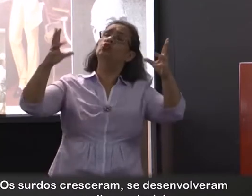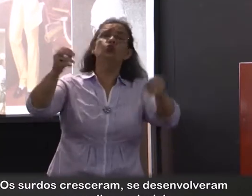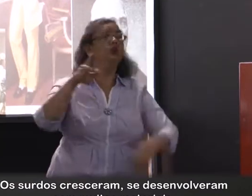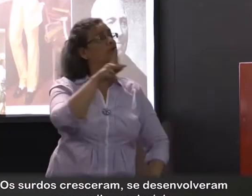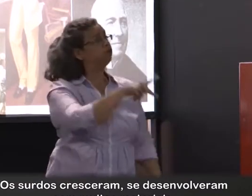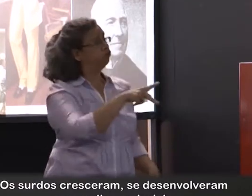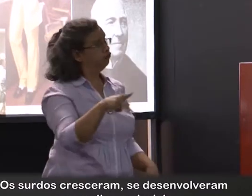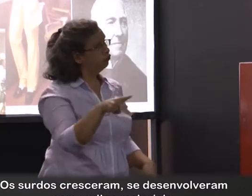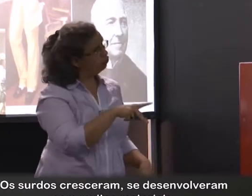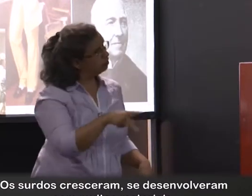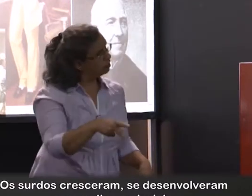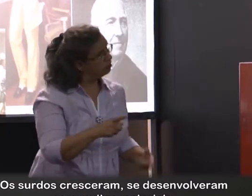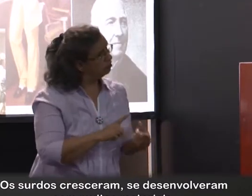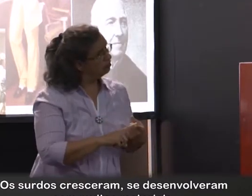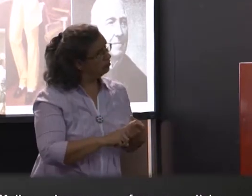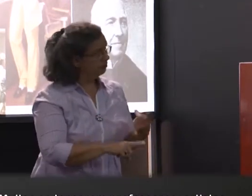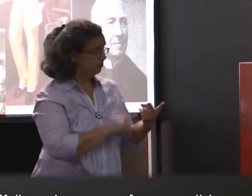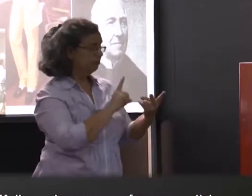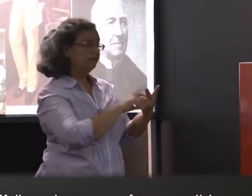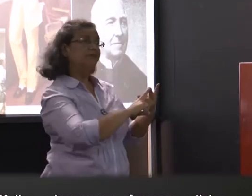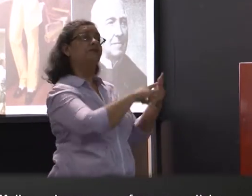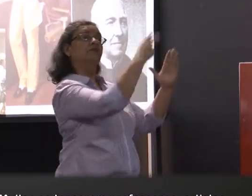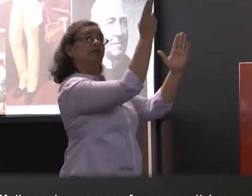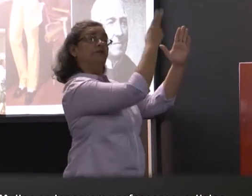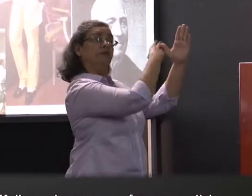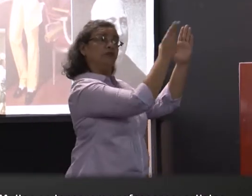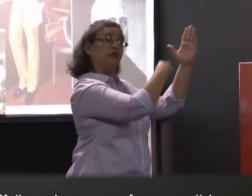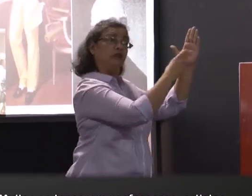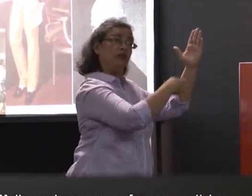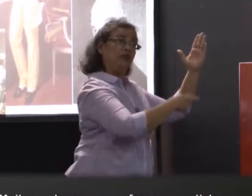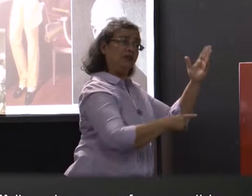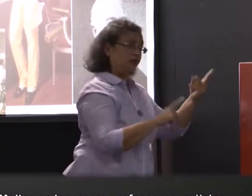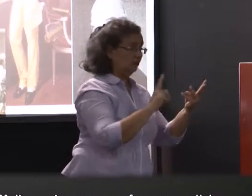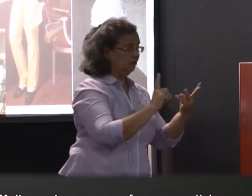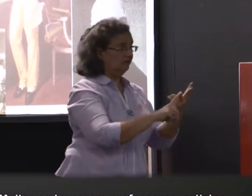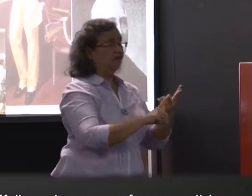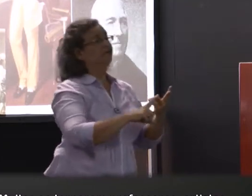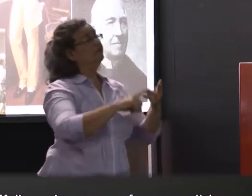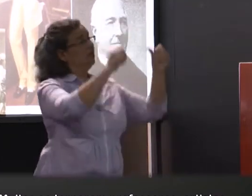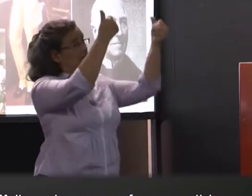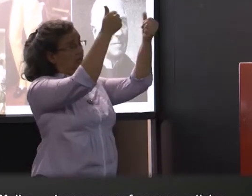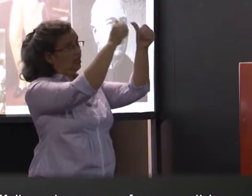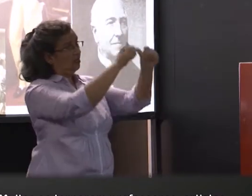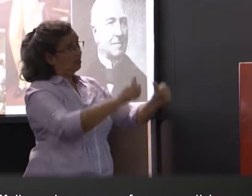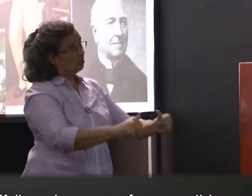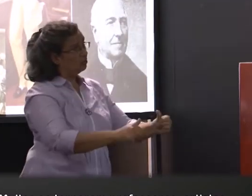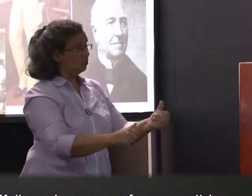desenvolvendo, muitos materiais, muitos se tornaram professores, artistas,